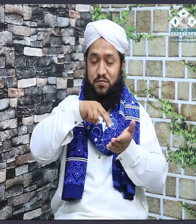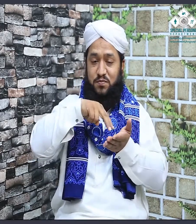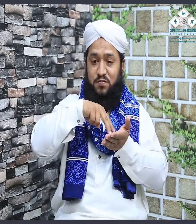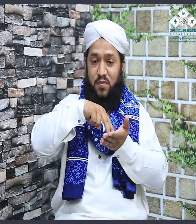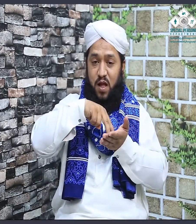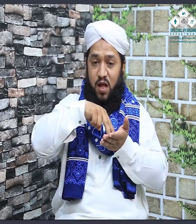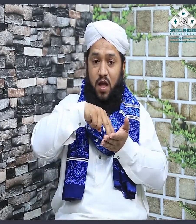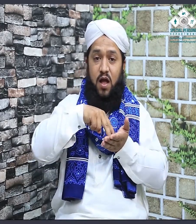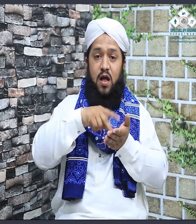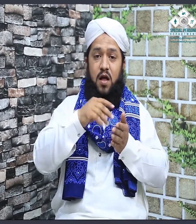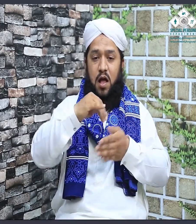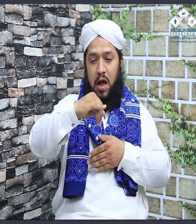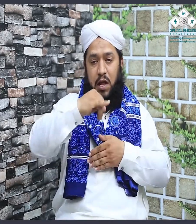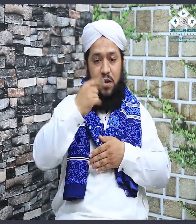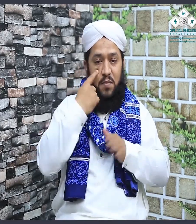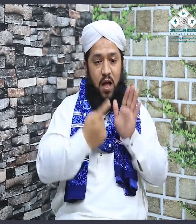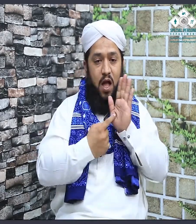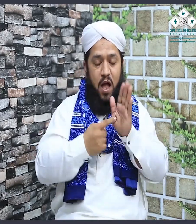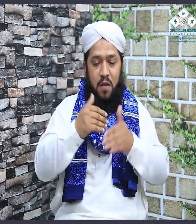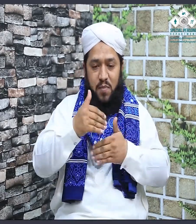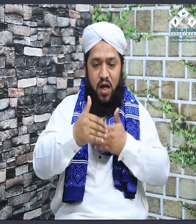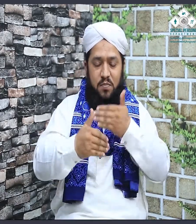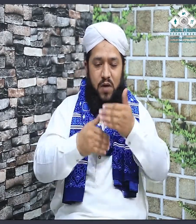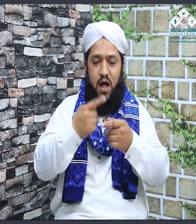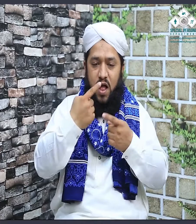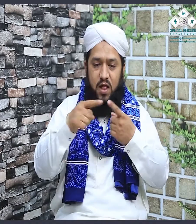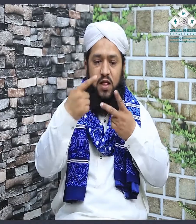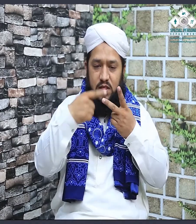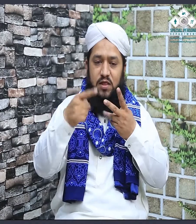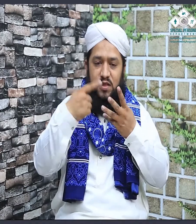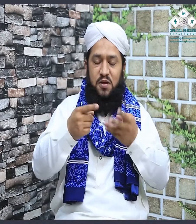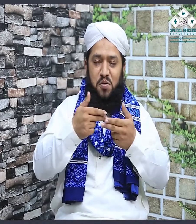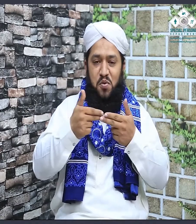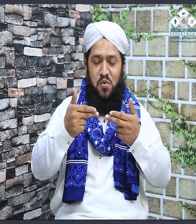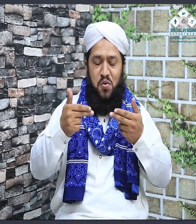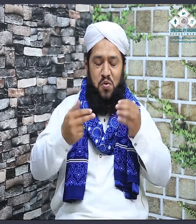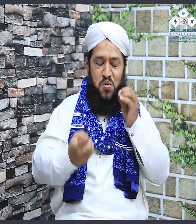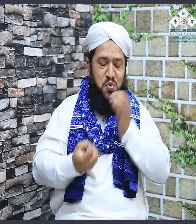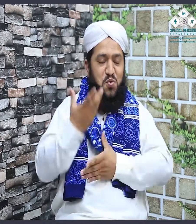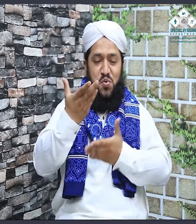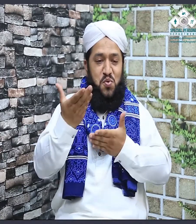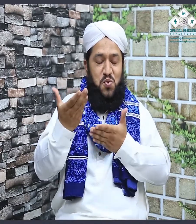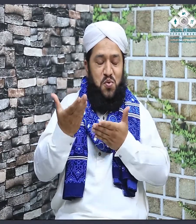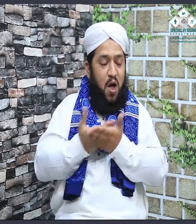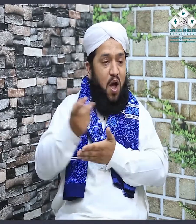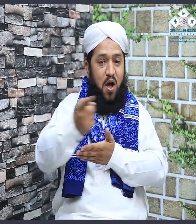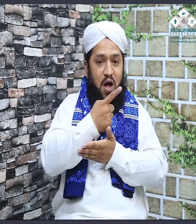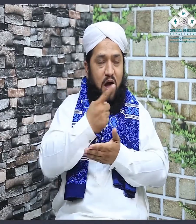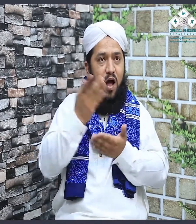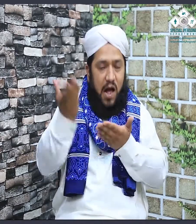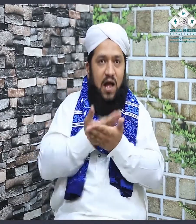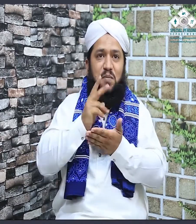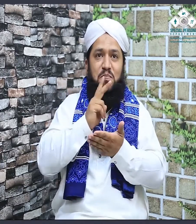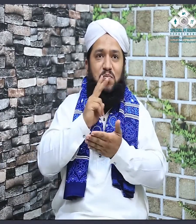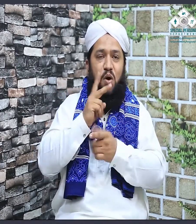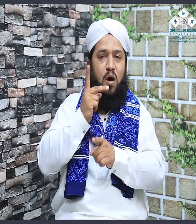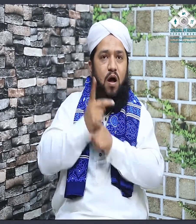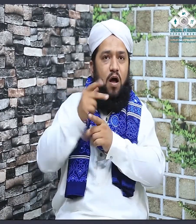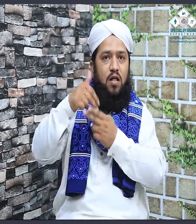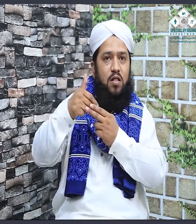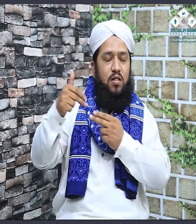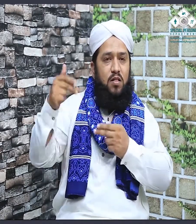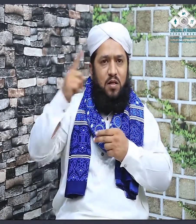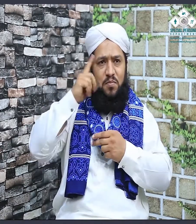کو اسٹیپ بائی اسٹیپ بیان کریں گے اور بڑی امیزنگ باتیں ہوں گی، شاید بہت سو کے لیے بڑی نیو ہوں گی، کیونکہ بہت